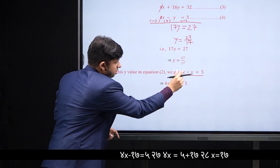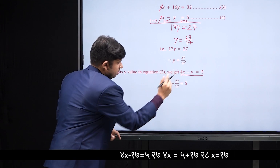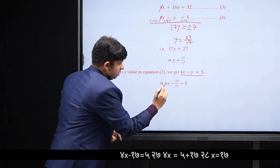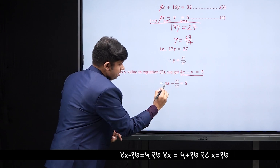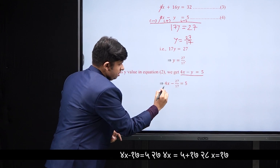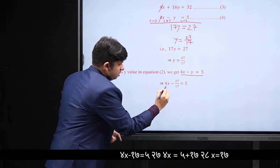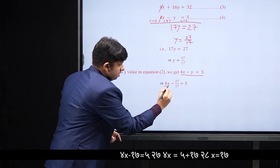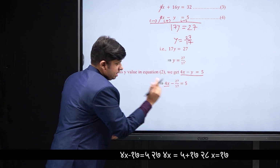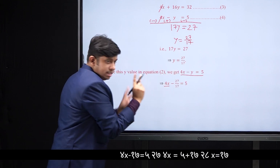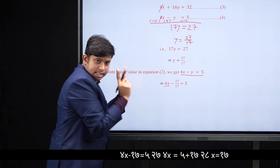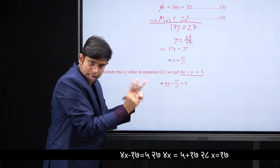चार एक्स वजा 17 बरोबर